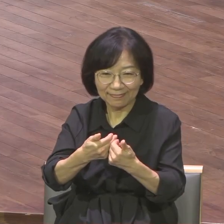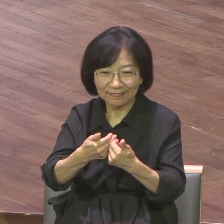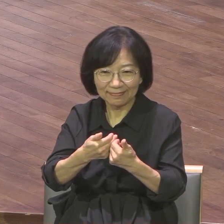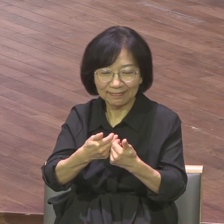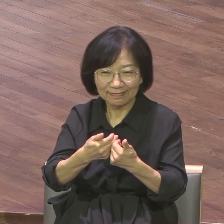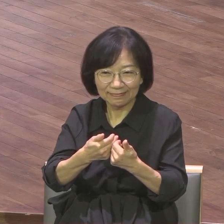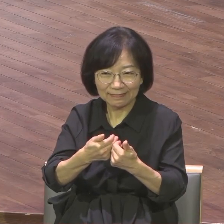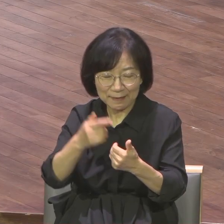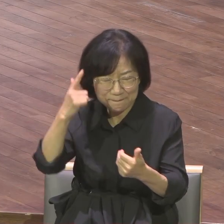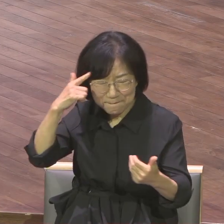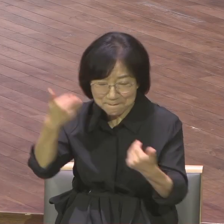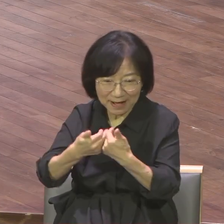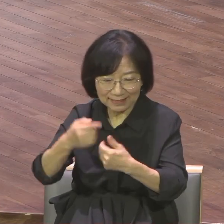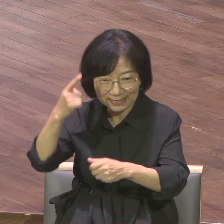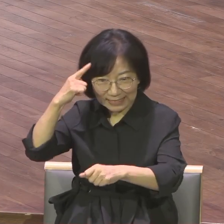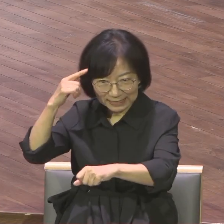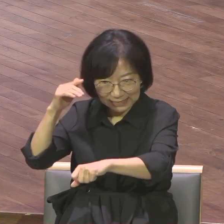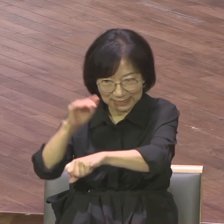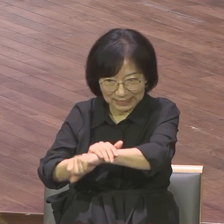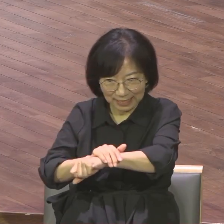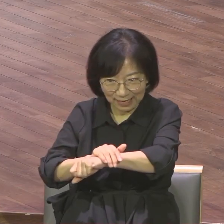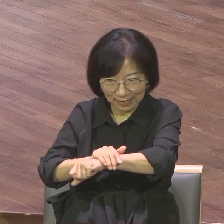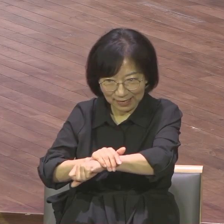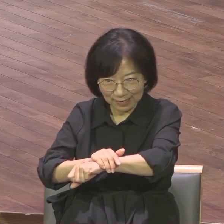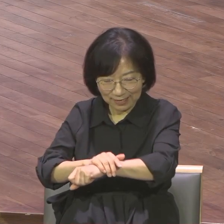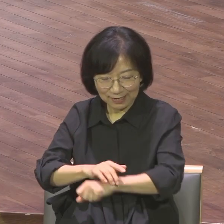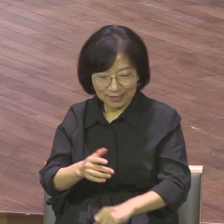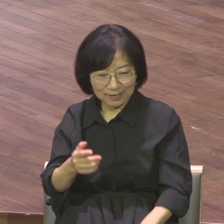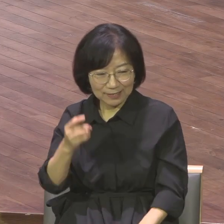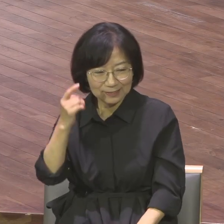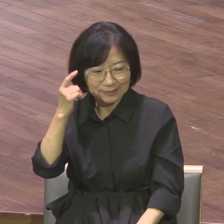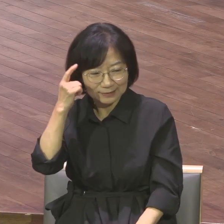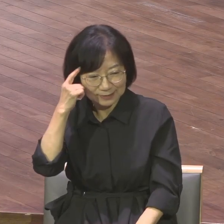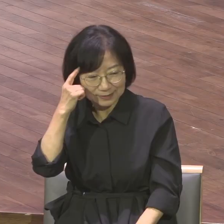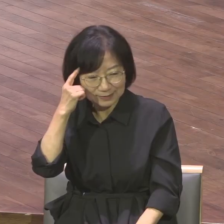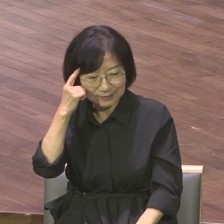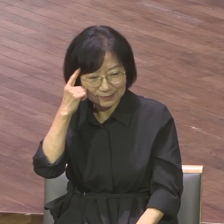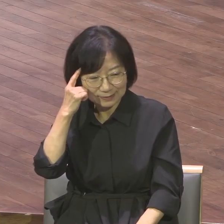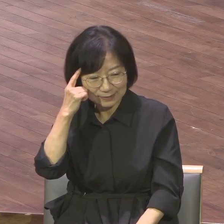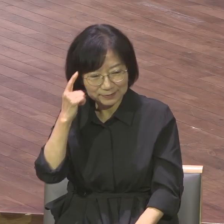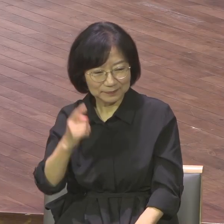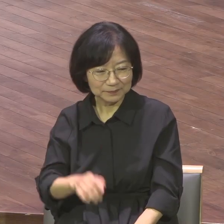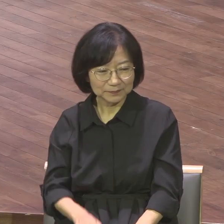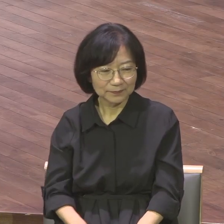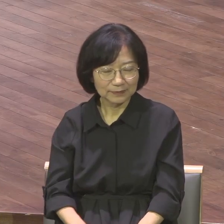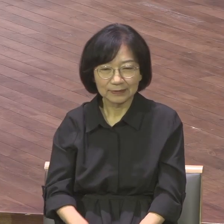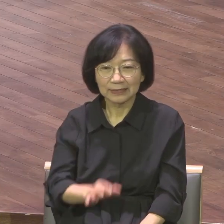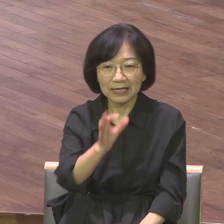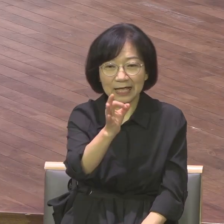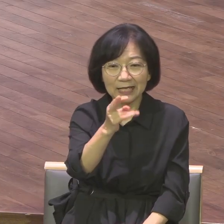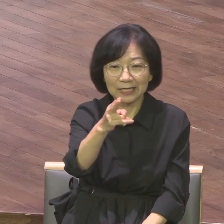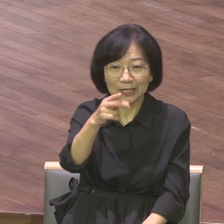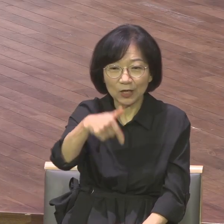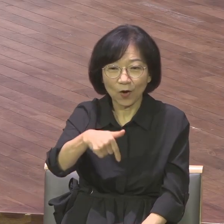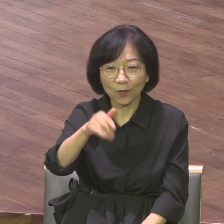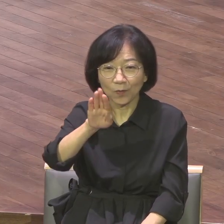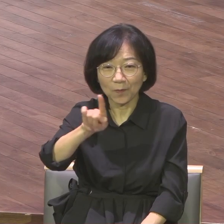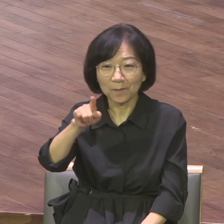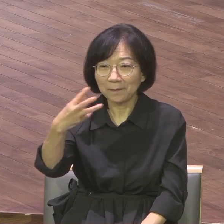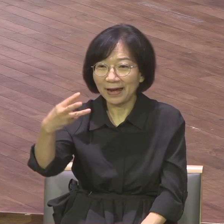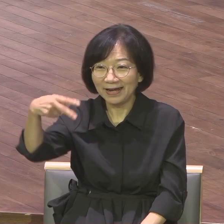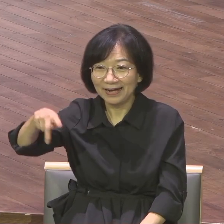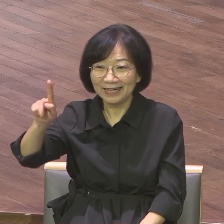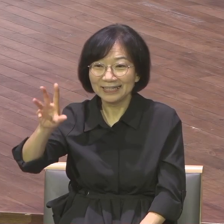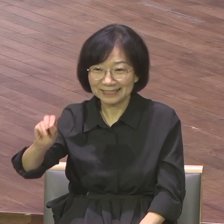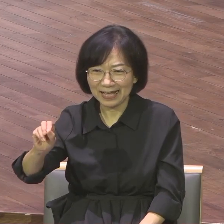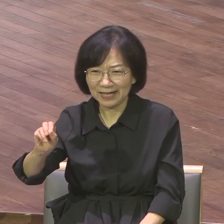역발상의 지혜를 발휘해라. 역발상. 오히려 뭐요? 역발상 감사하지요.